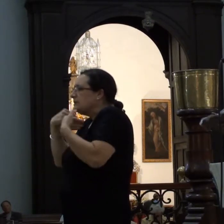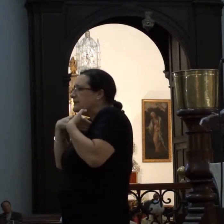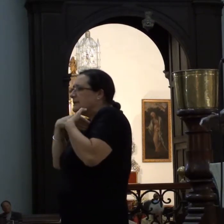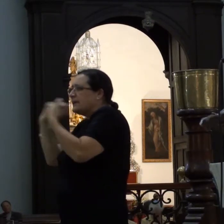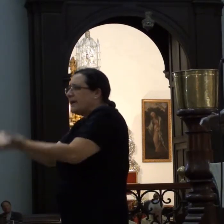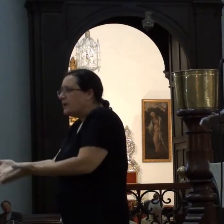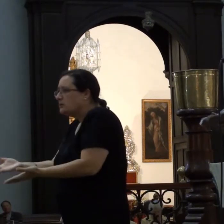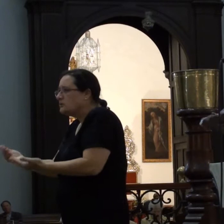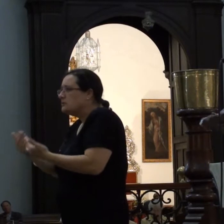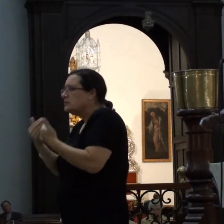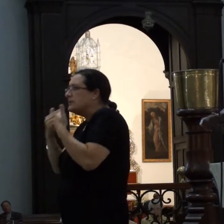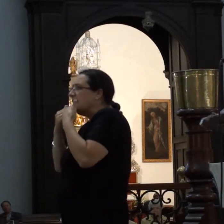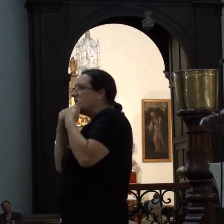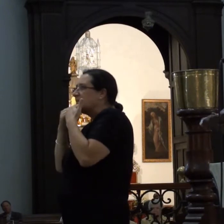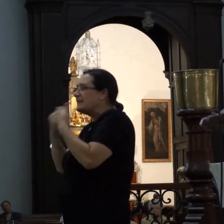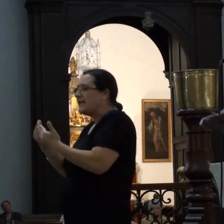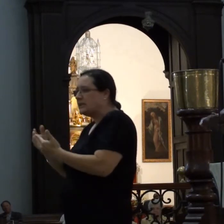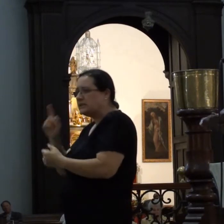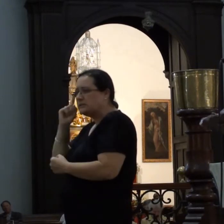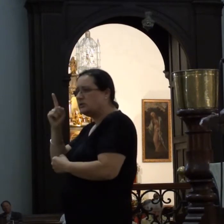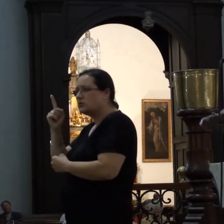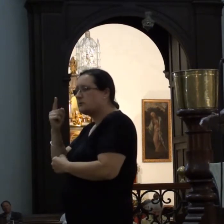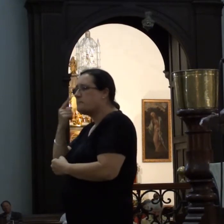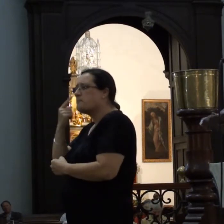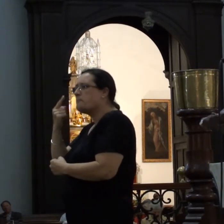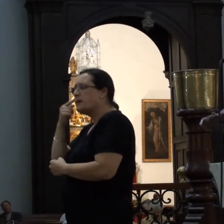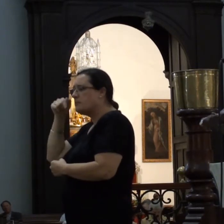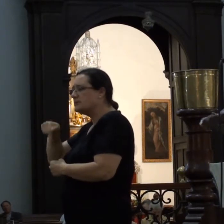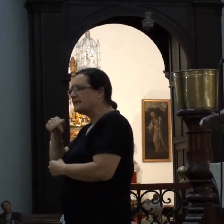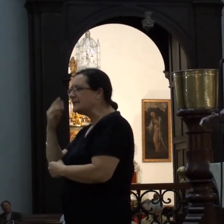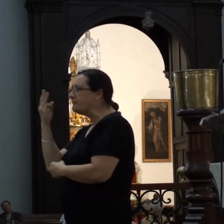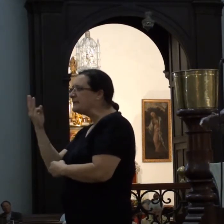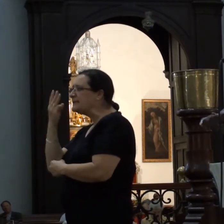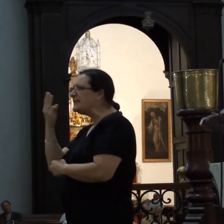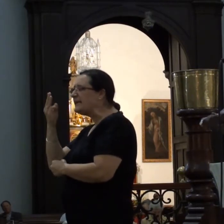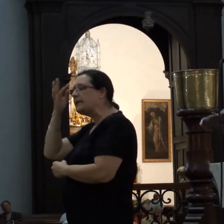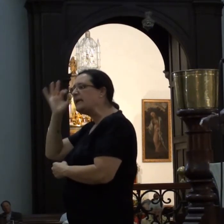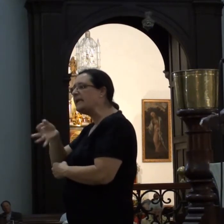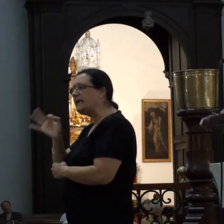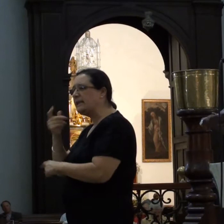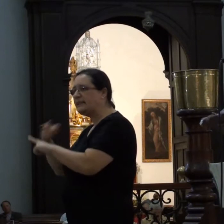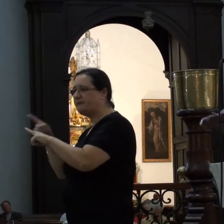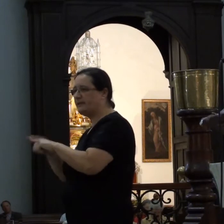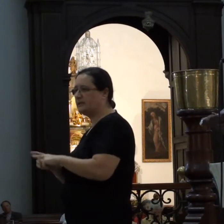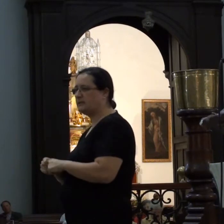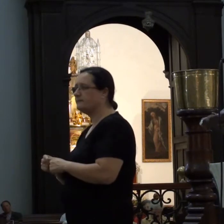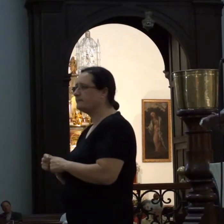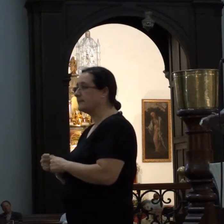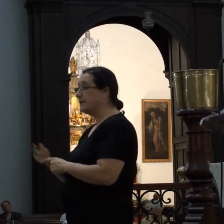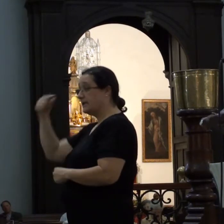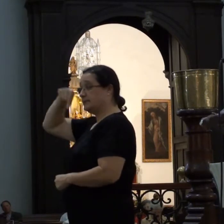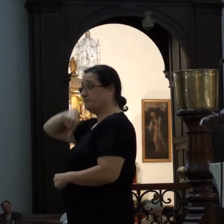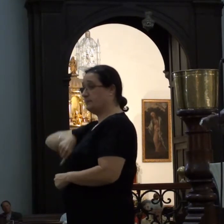regalo la gratuidad contemplamos esta triple realidad el espíritu de